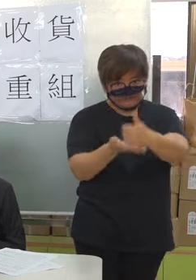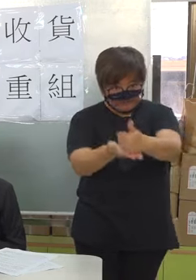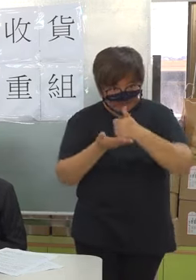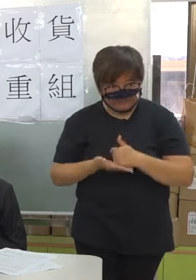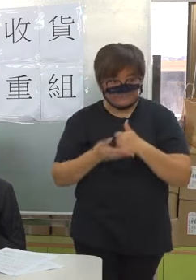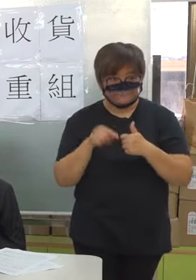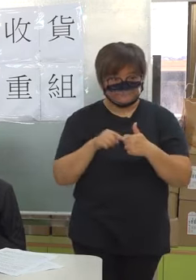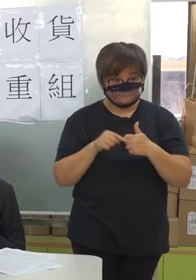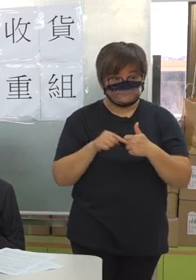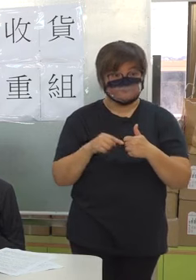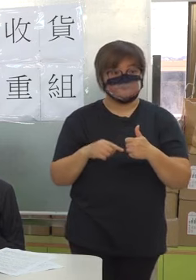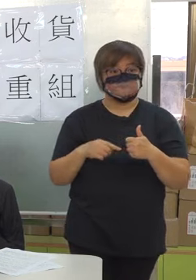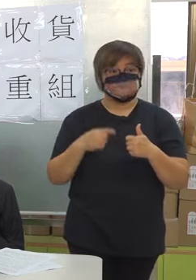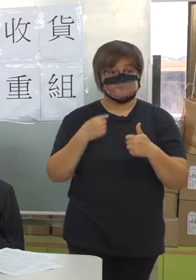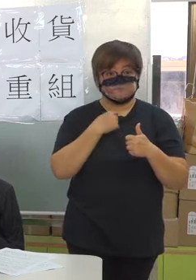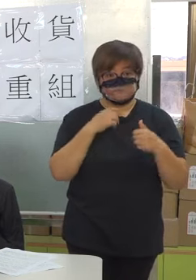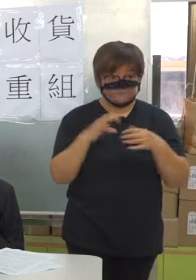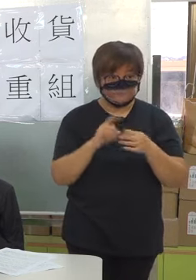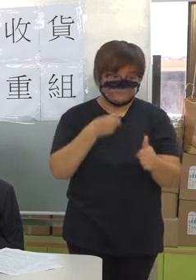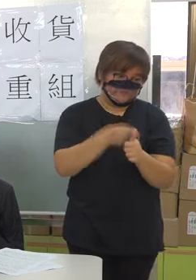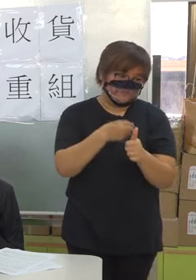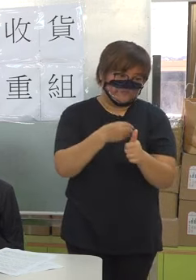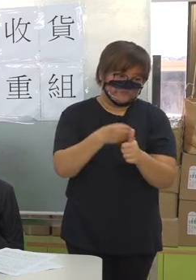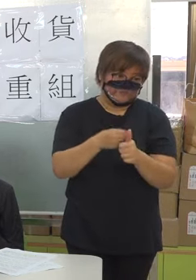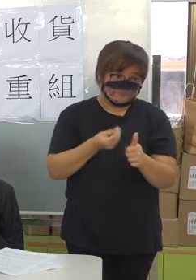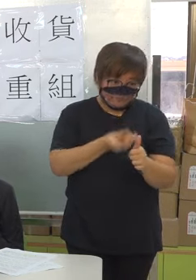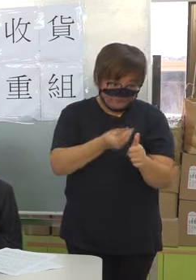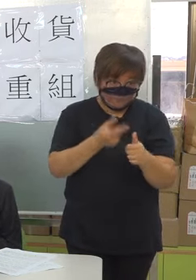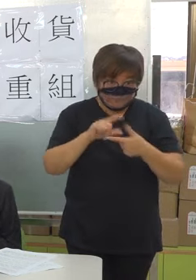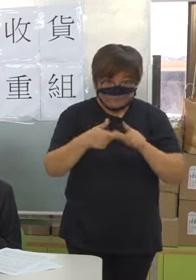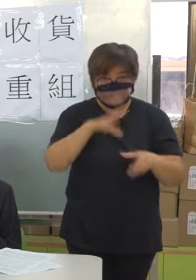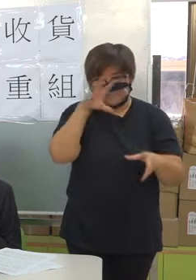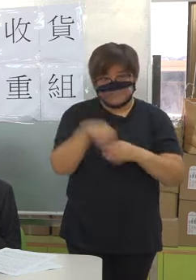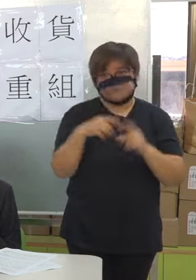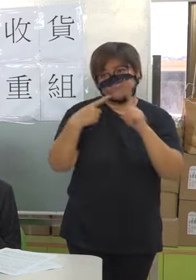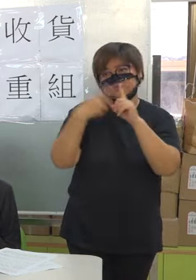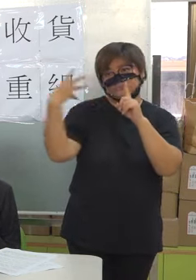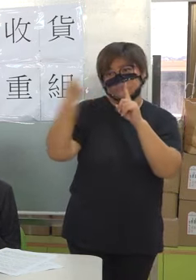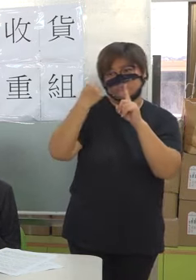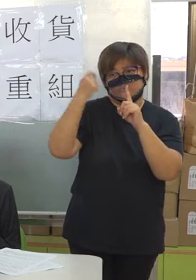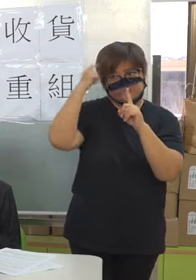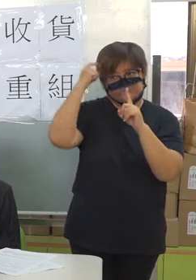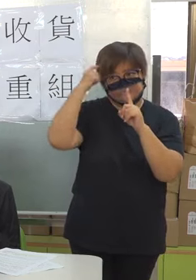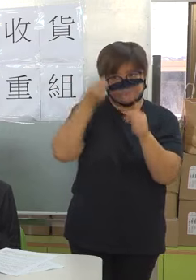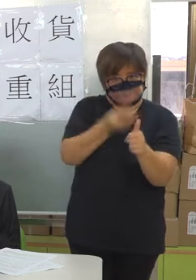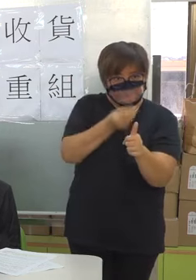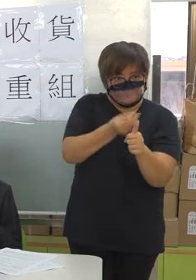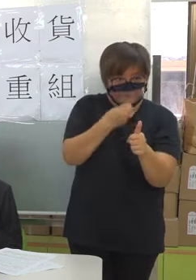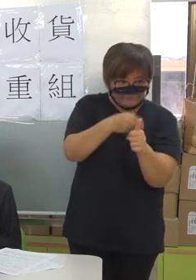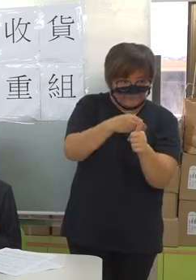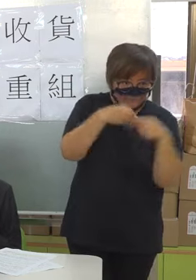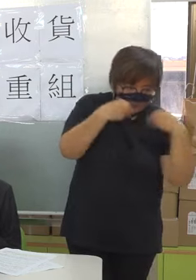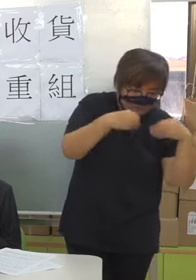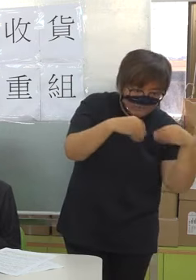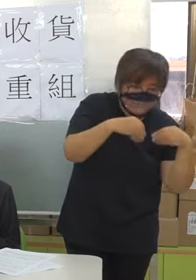些、操練啦又或者是訓練。首先在、放下權力那裡啦，就跟北愛爾蘭的例子有